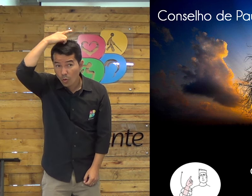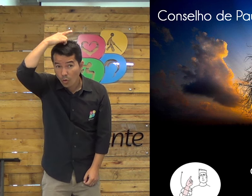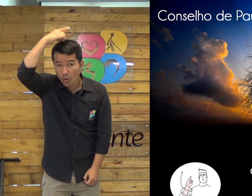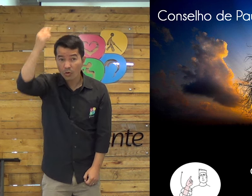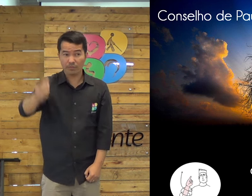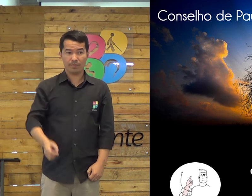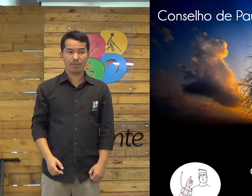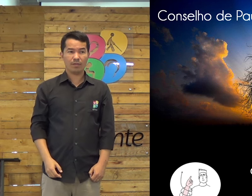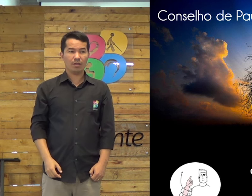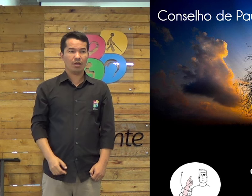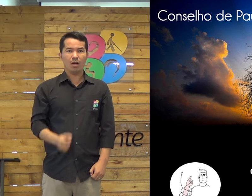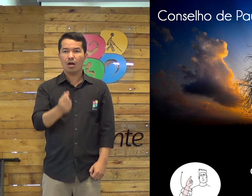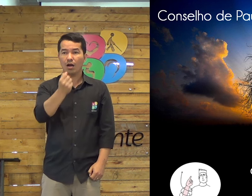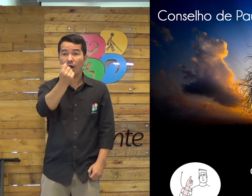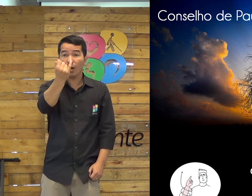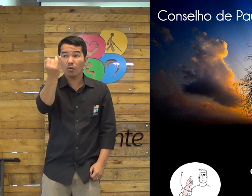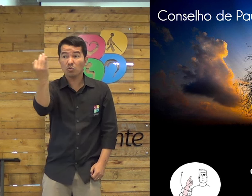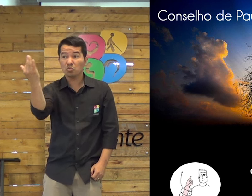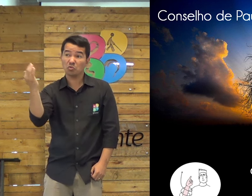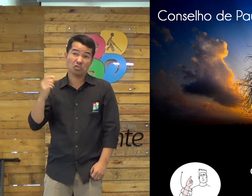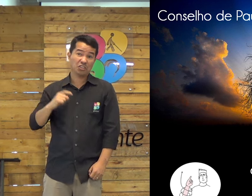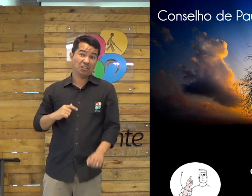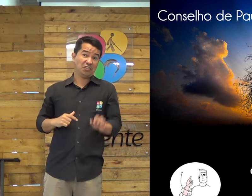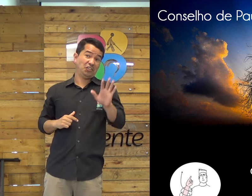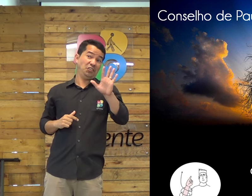deu dons para todos nós.